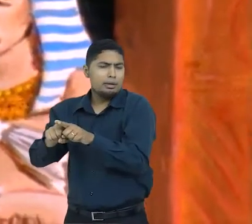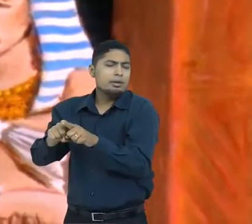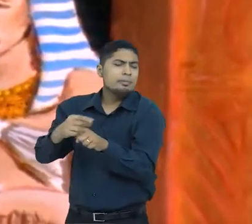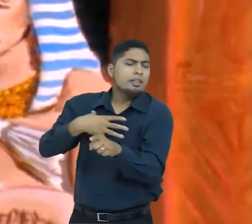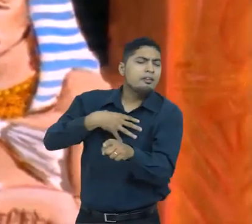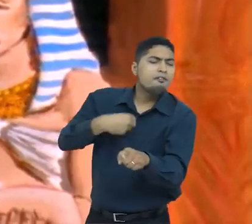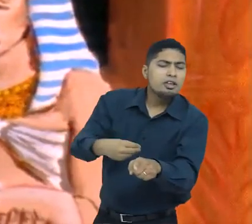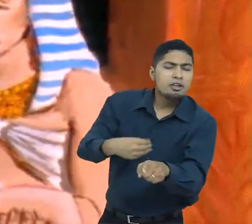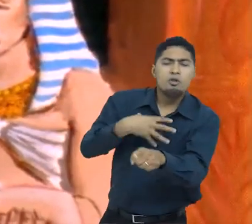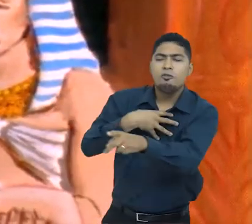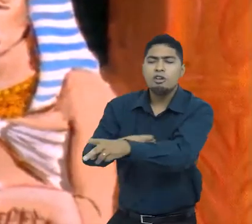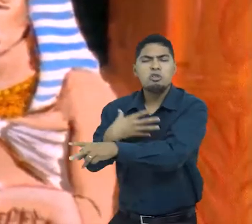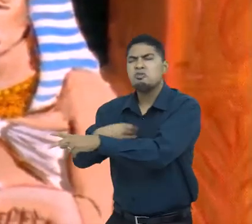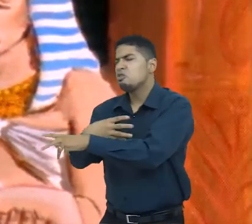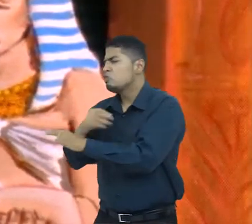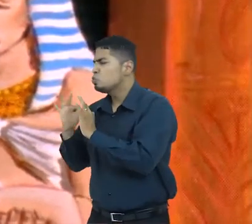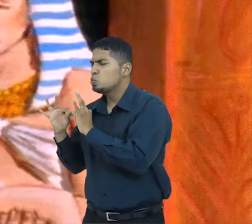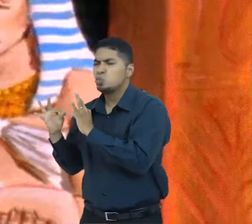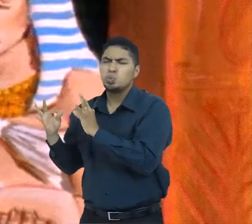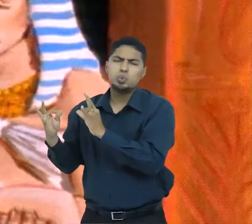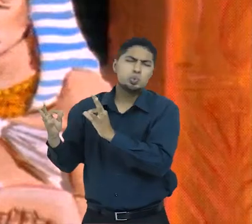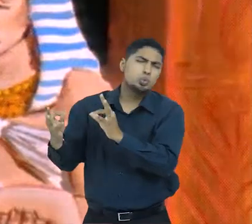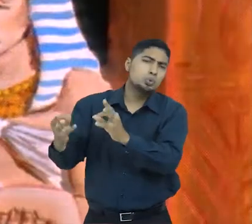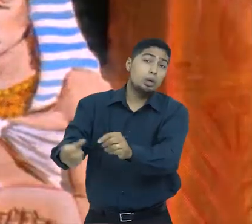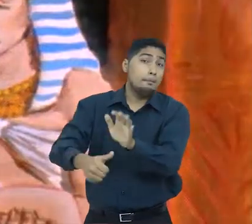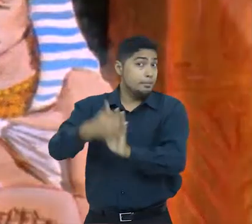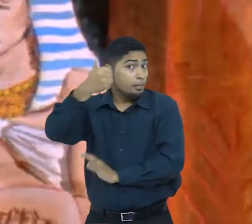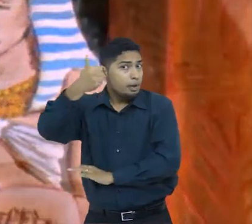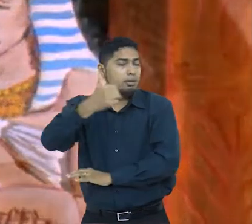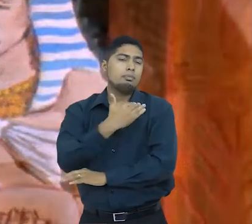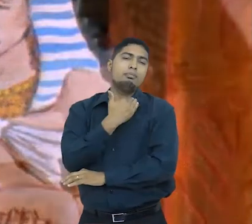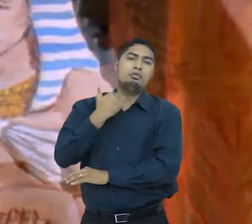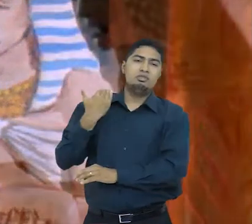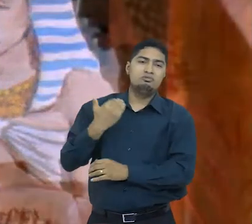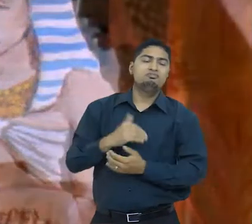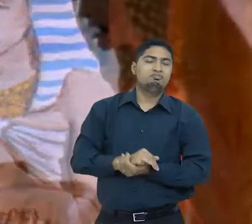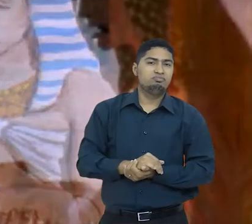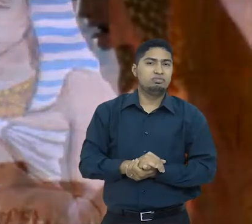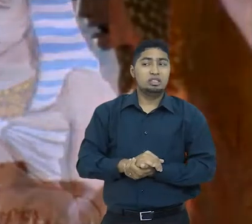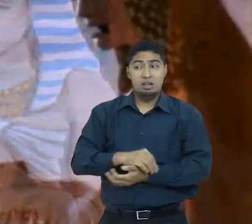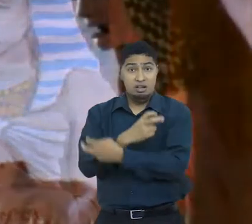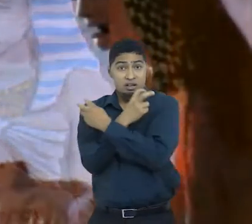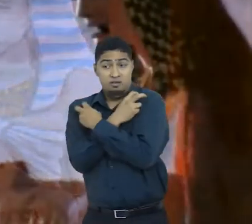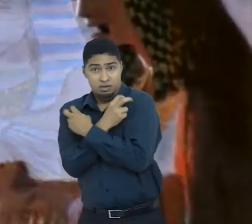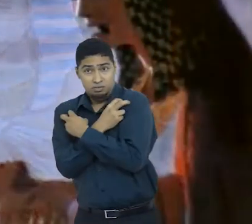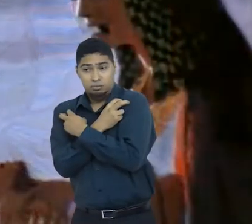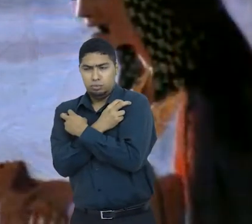estava preso. Até mesmo as primeiras crias dos animais foram mortas. Faraó e seus empregados e